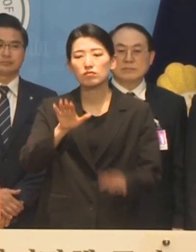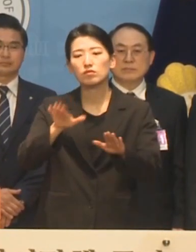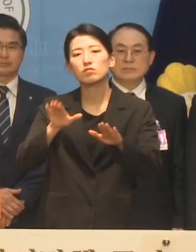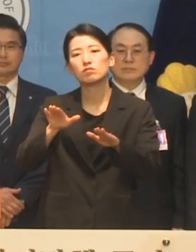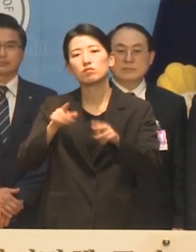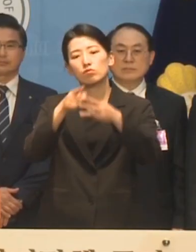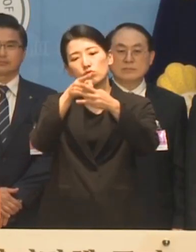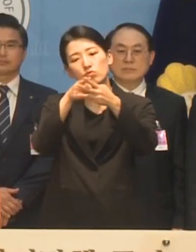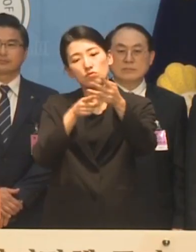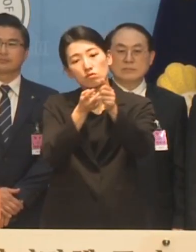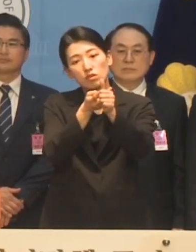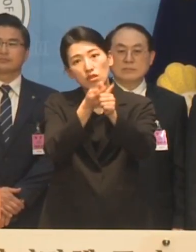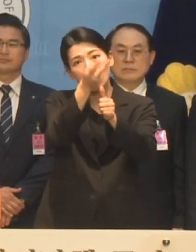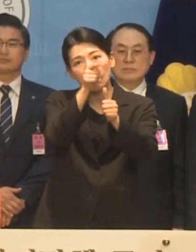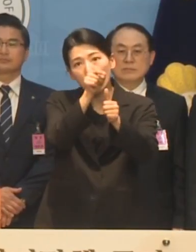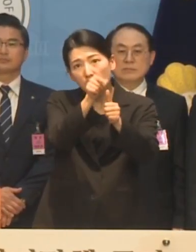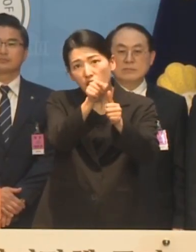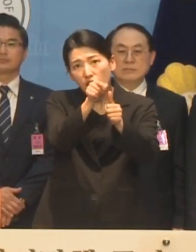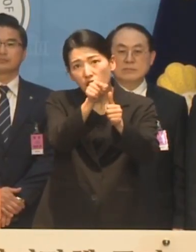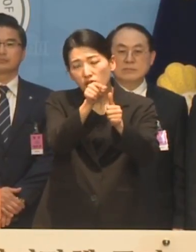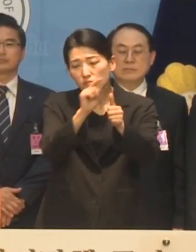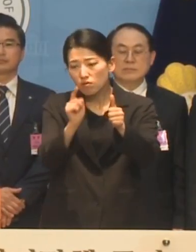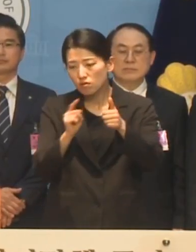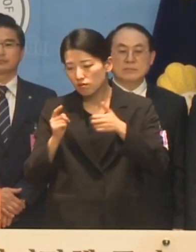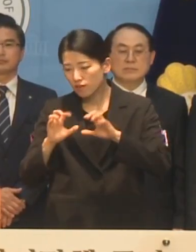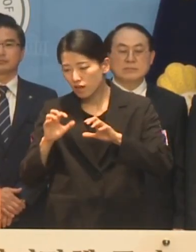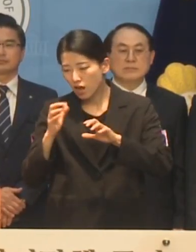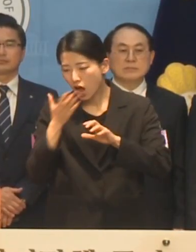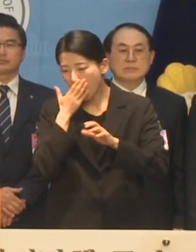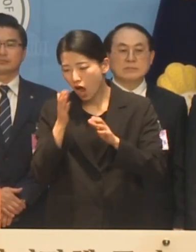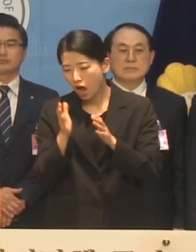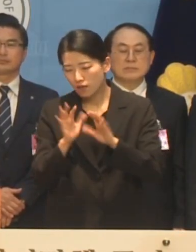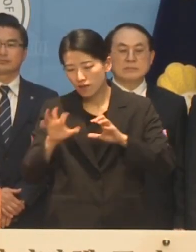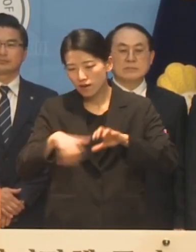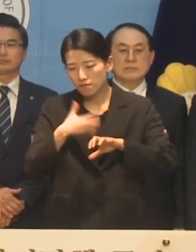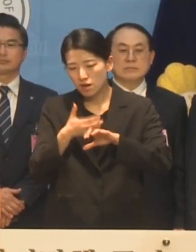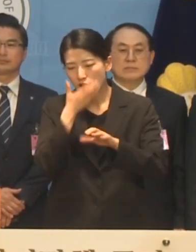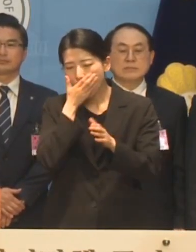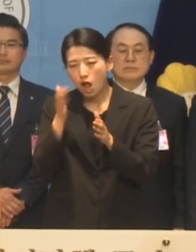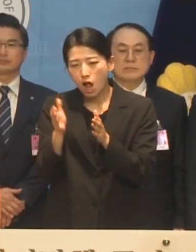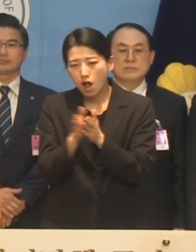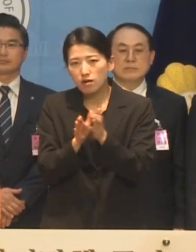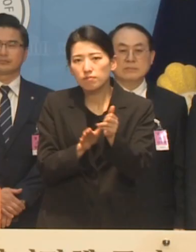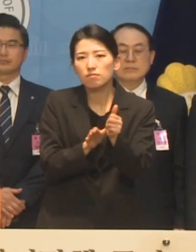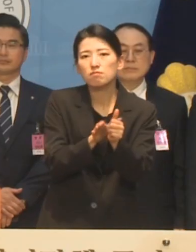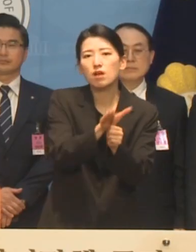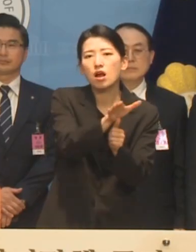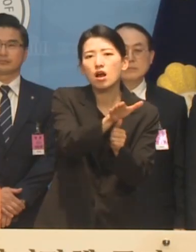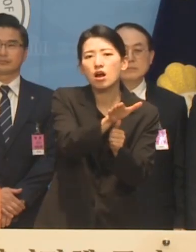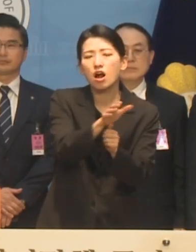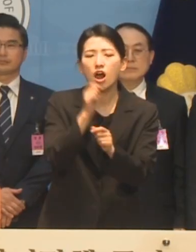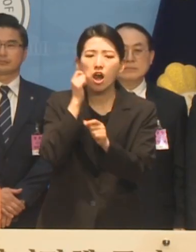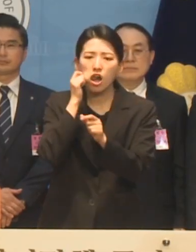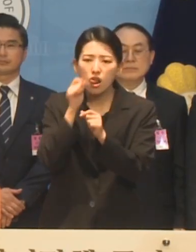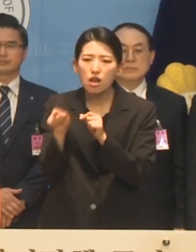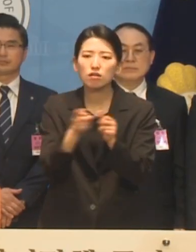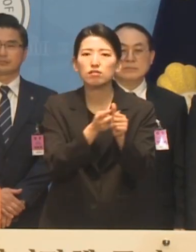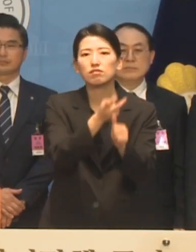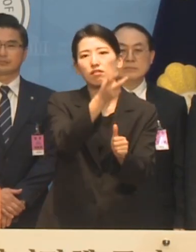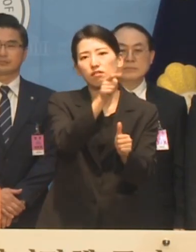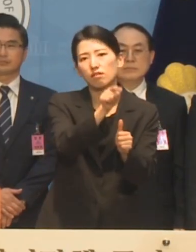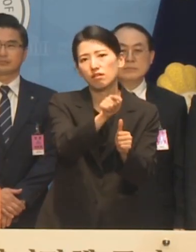탄핵이 내란 음모를 선동하고 상권 분립을 허문 사기 탄핵이라는 것을